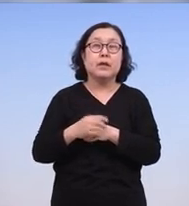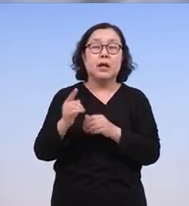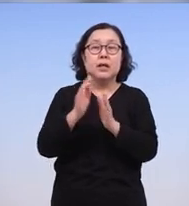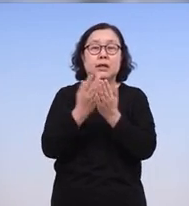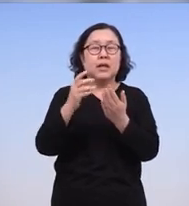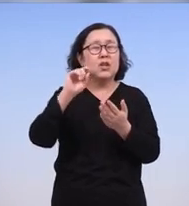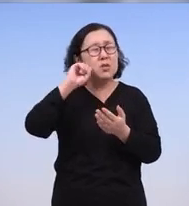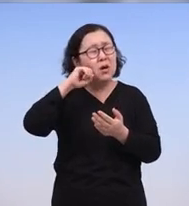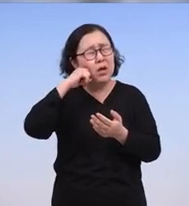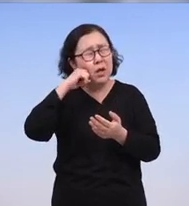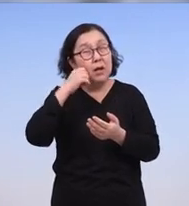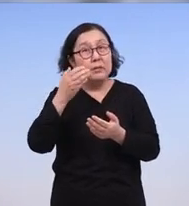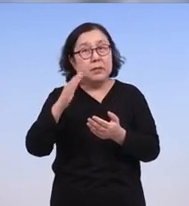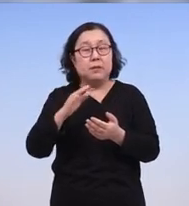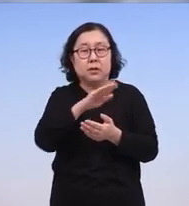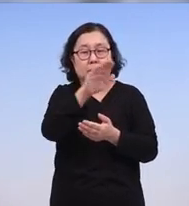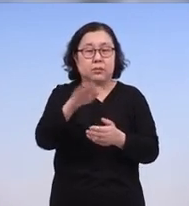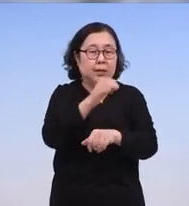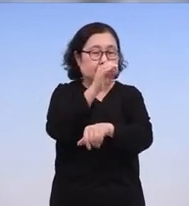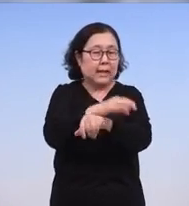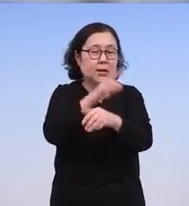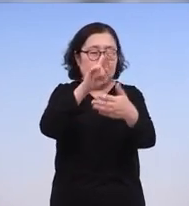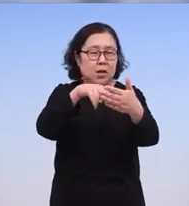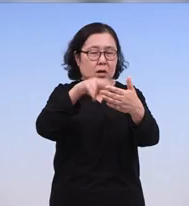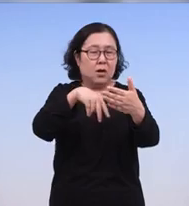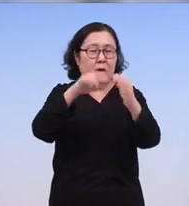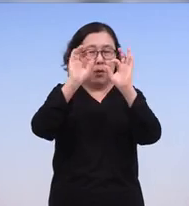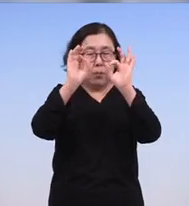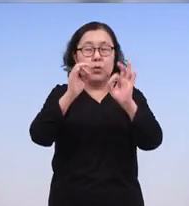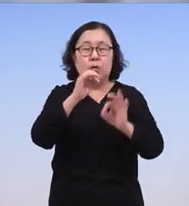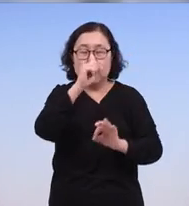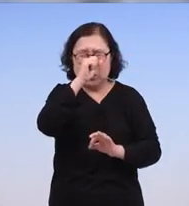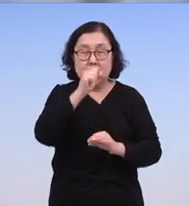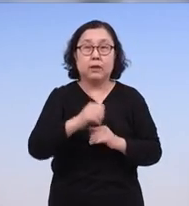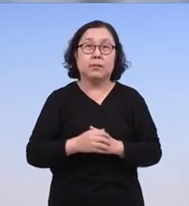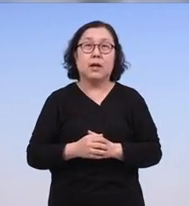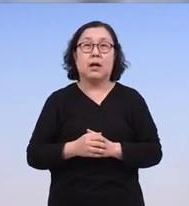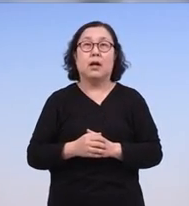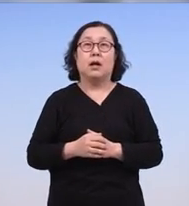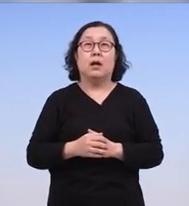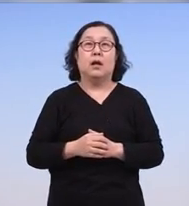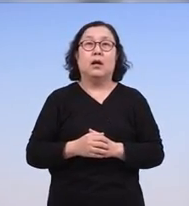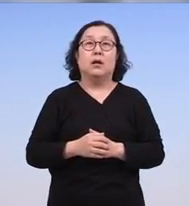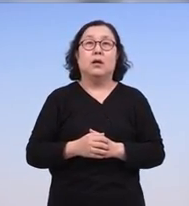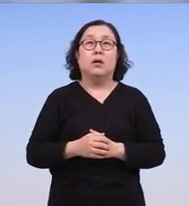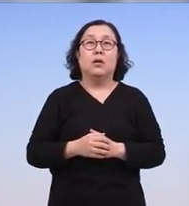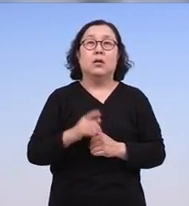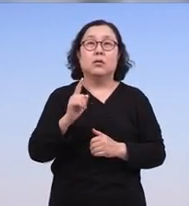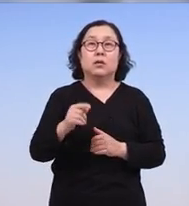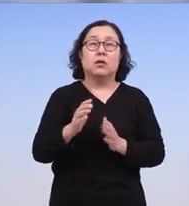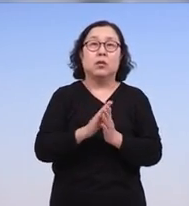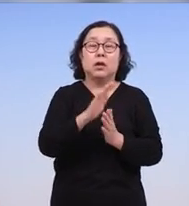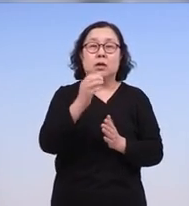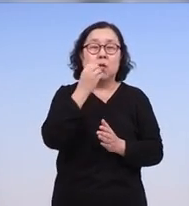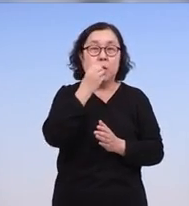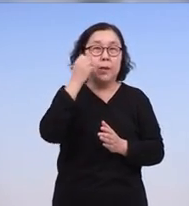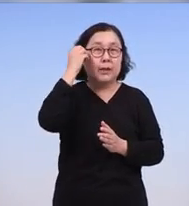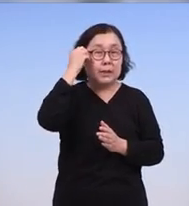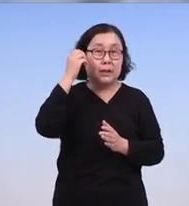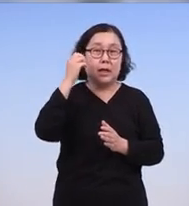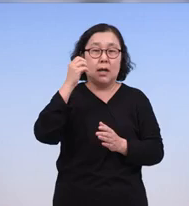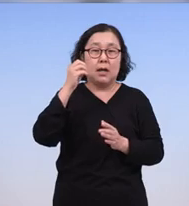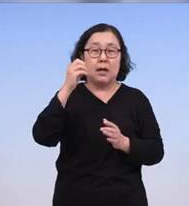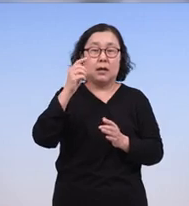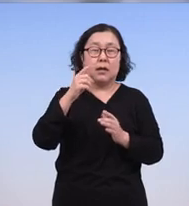책이 조금 어렵기는 해요. 그래도 이 책을 좀 구입해서 보시면 좋겠습니다. 그리고 책 구입할 여건이 안 되시면은 꼭 우리